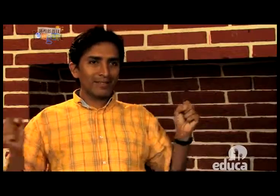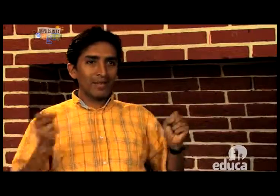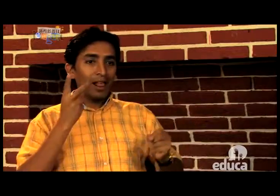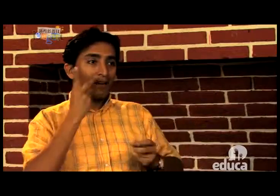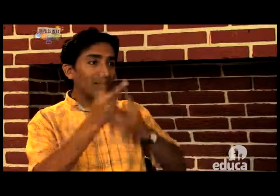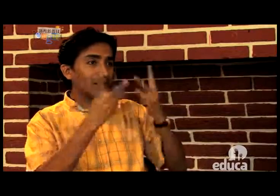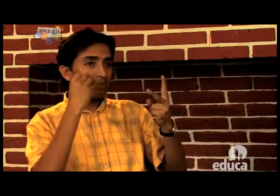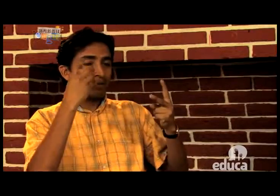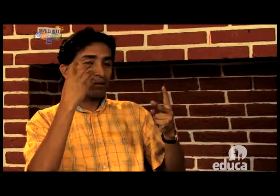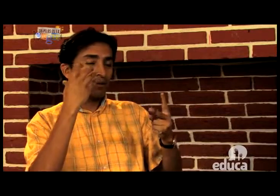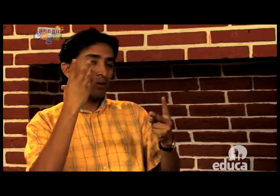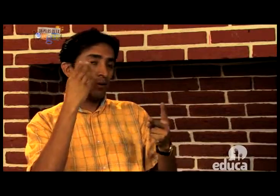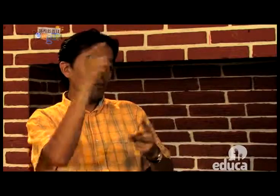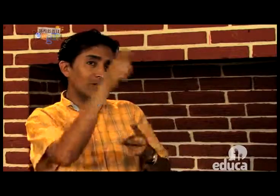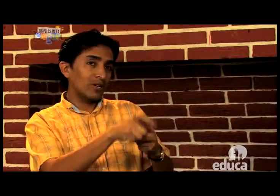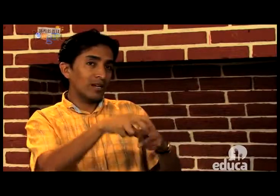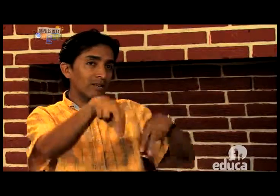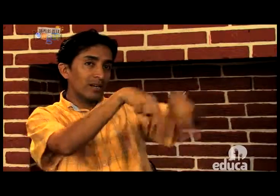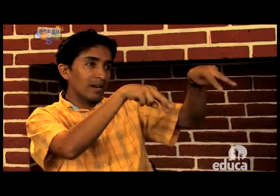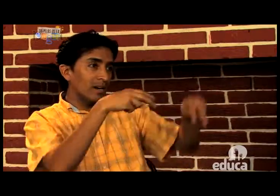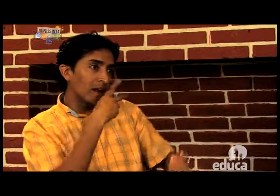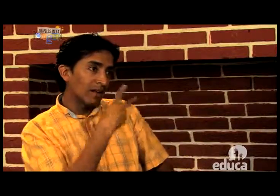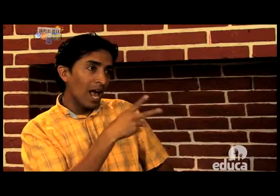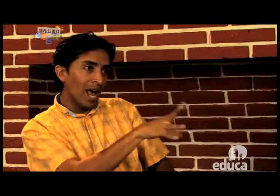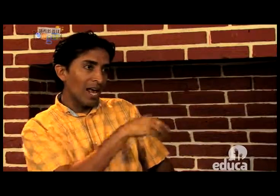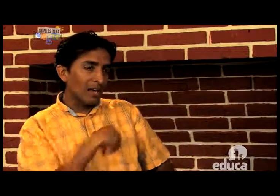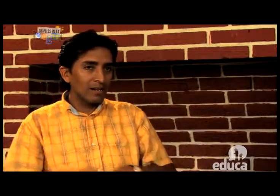Entonces veo a las personas bailando y yo copio los pasos que ellos dan.